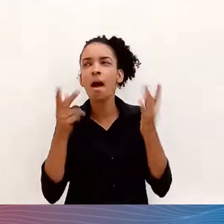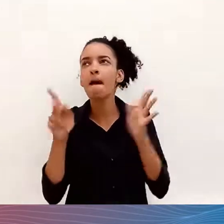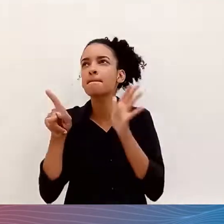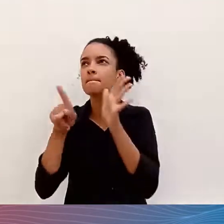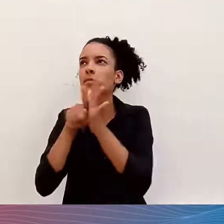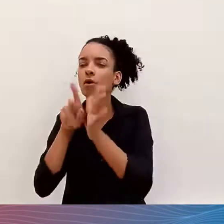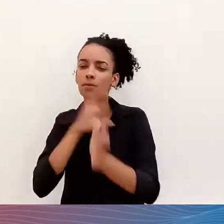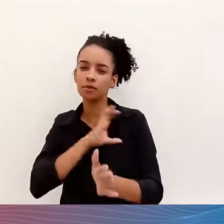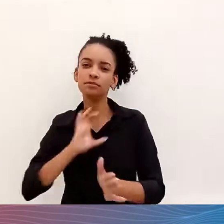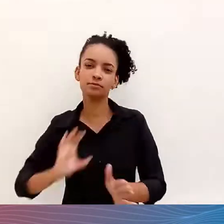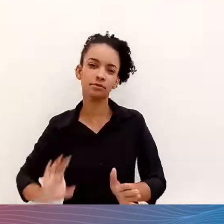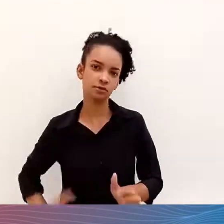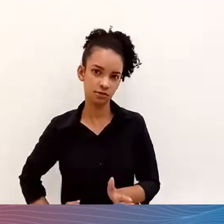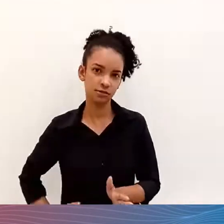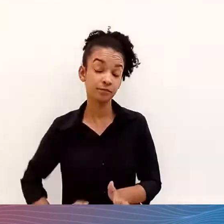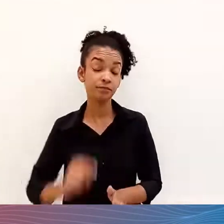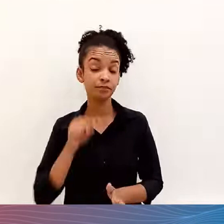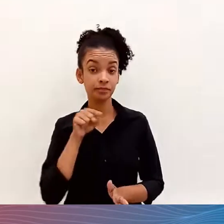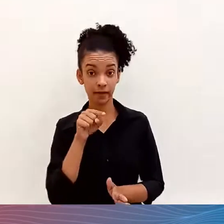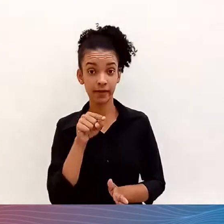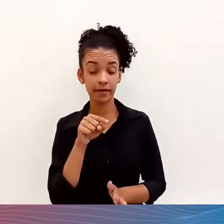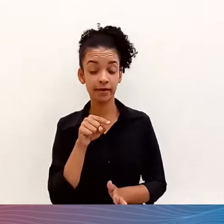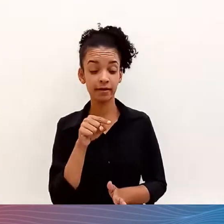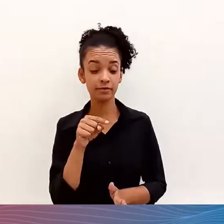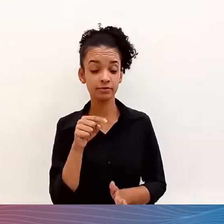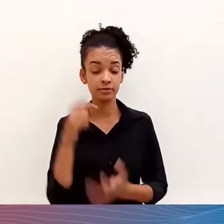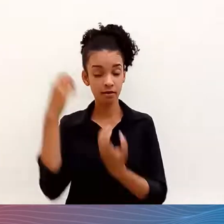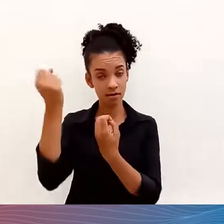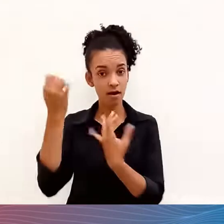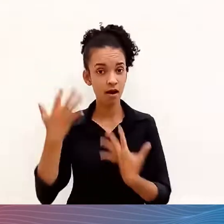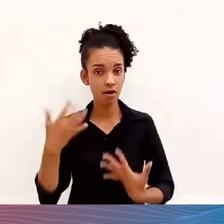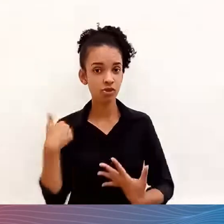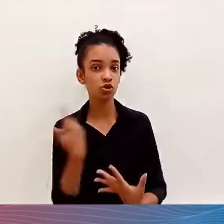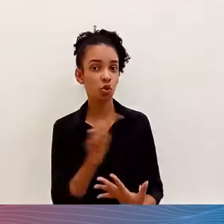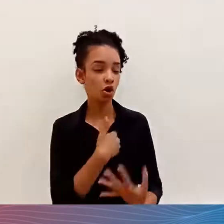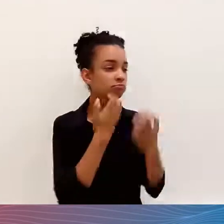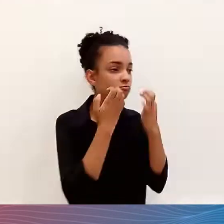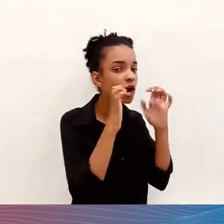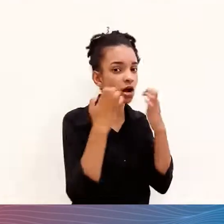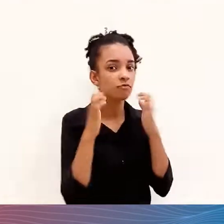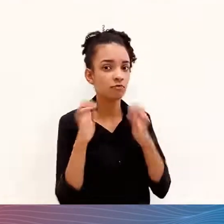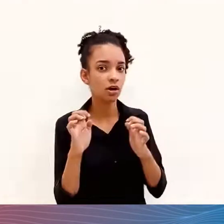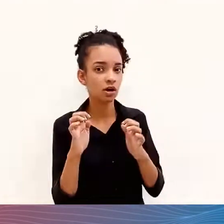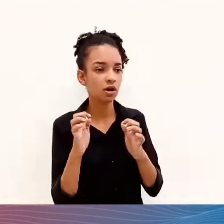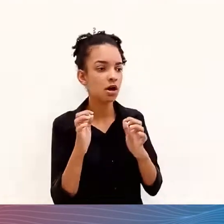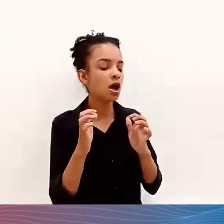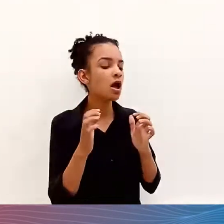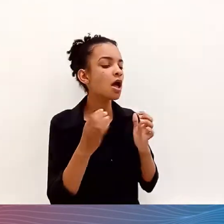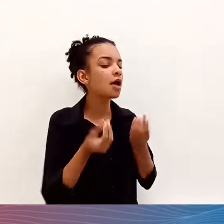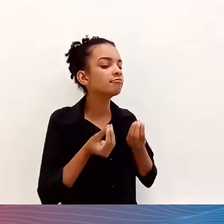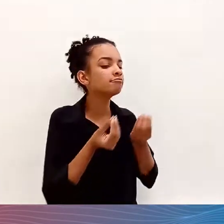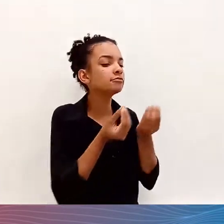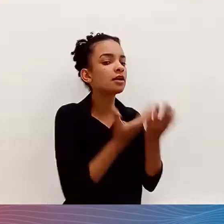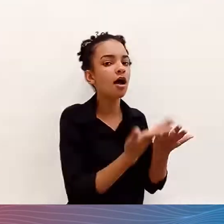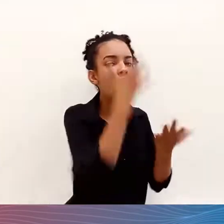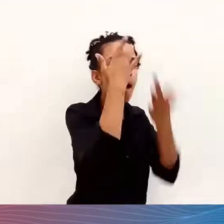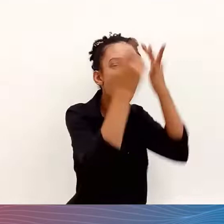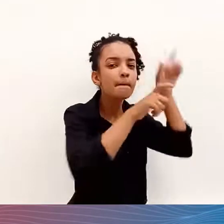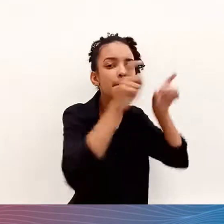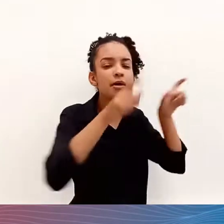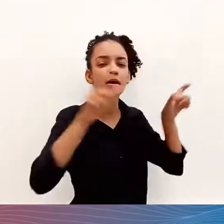essa graça que nós levamos às pessoas, nós colocamos à sua disposição, irmão, nós estamos levando